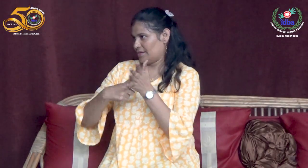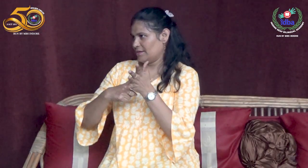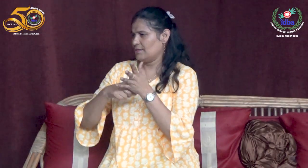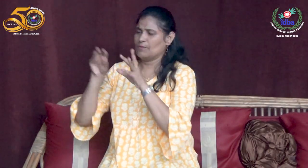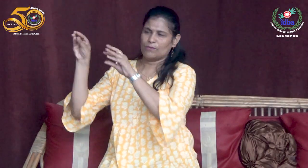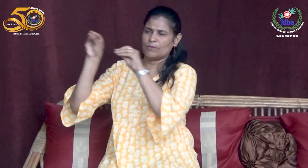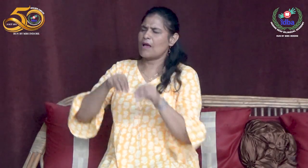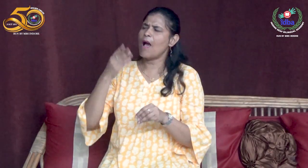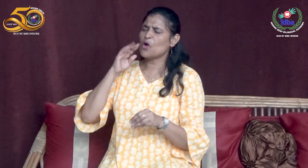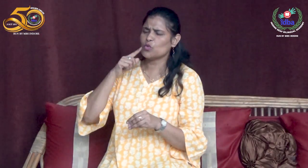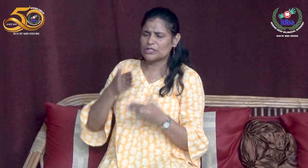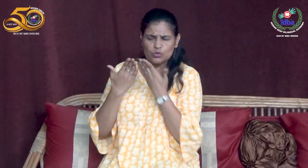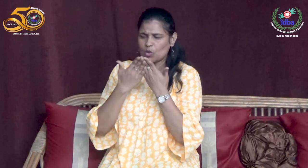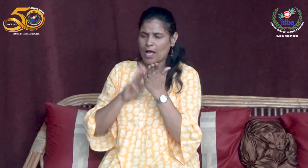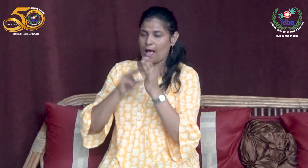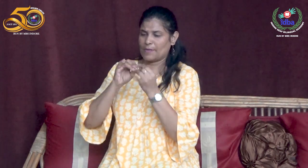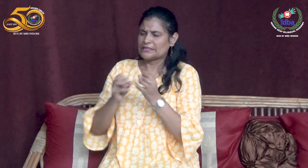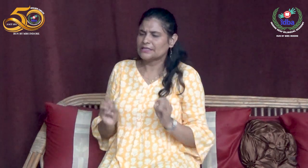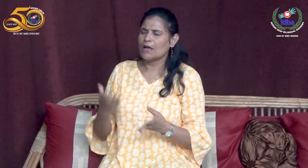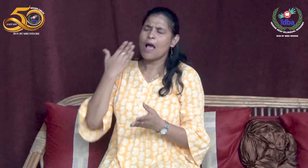आप बिहार के हैं, तो आप इंदौर कैसे आए,